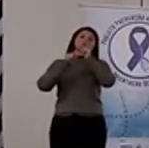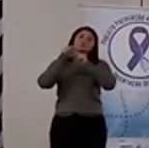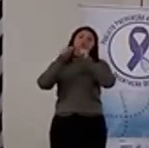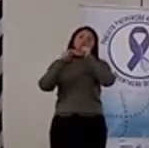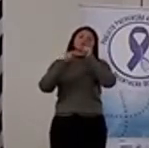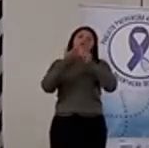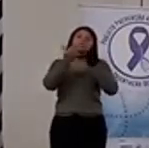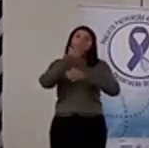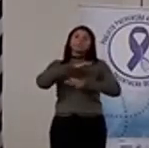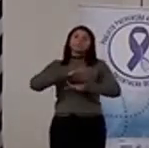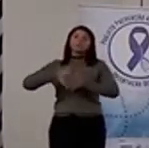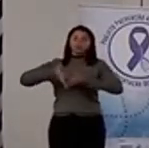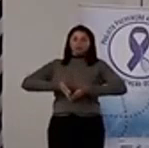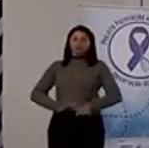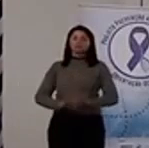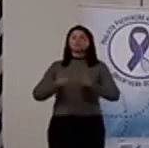certo?